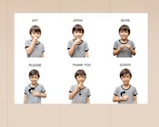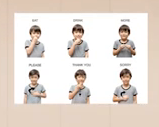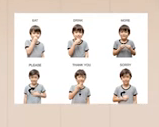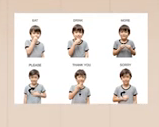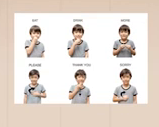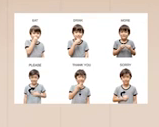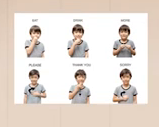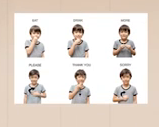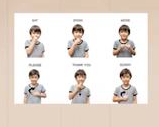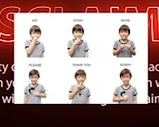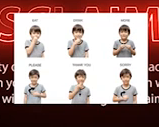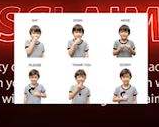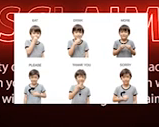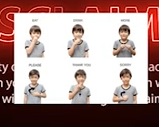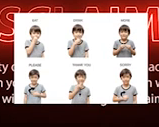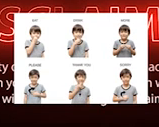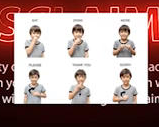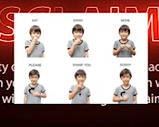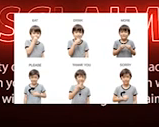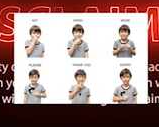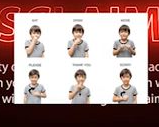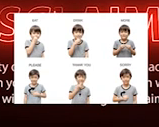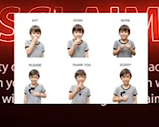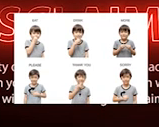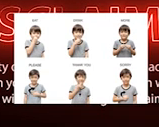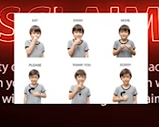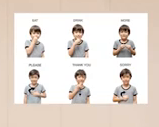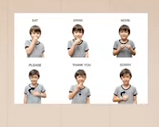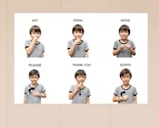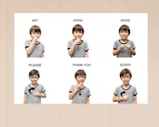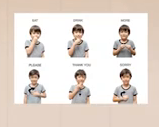diunduh oleh siapapun dan diunduh dimanapun sebagai salah satu fasilitas umum dengan gratis.